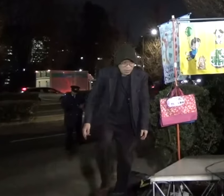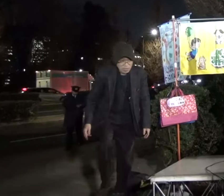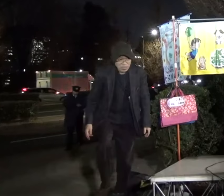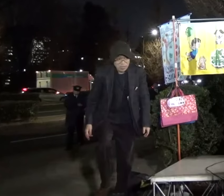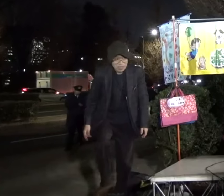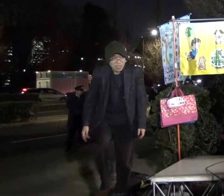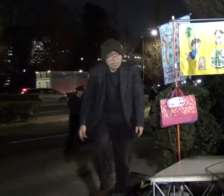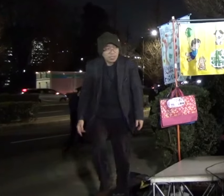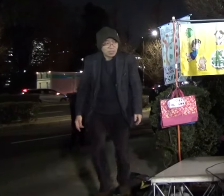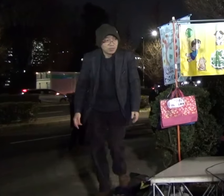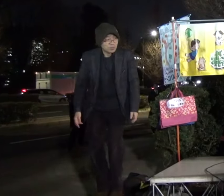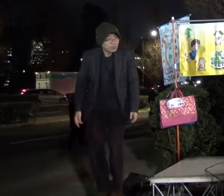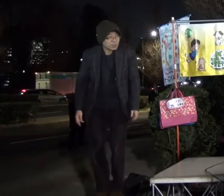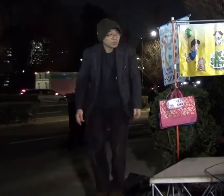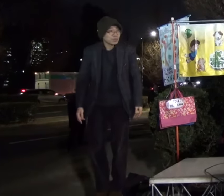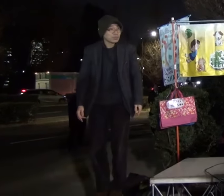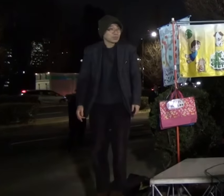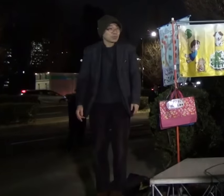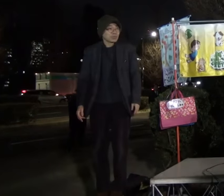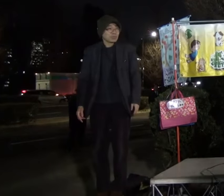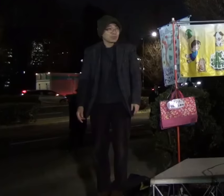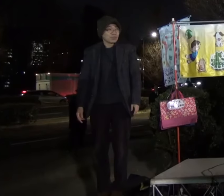い、お願いします。